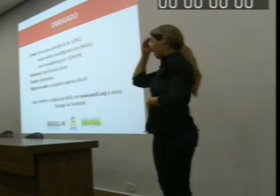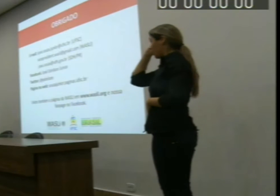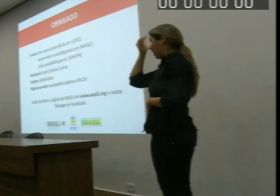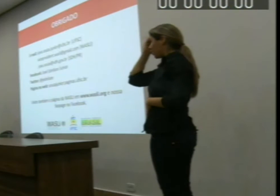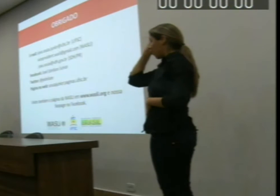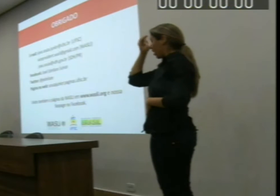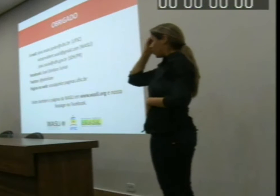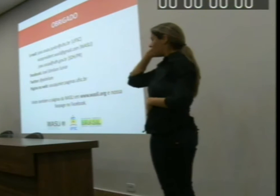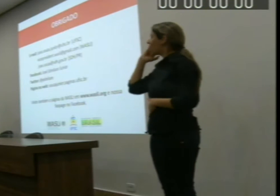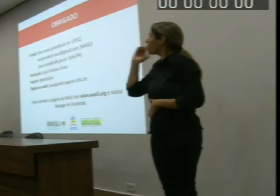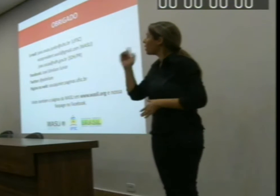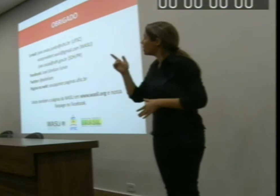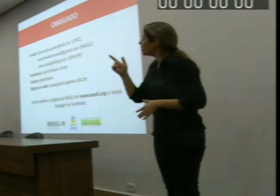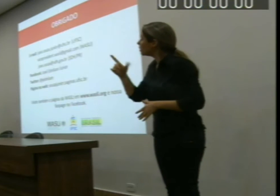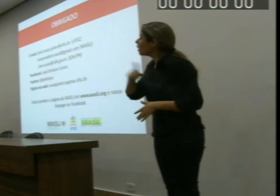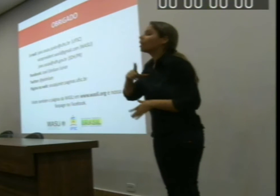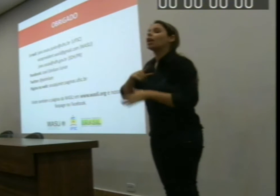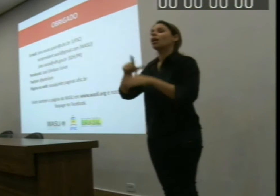do